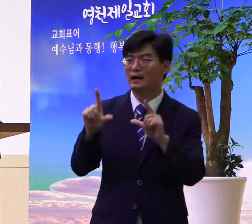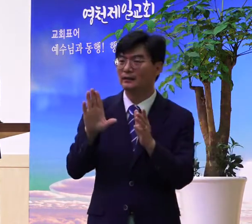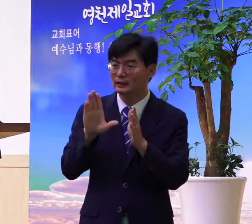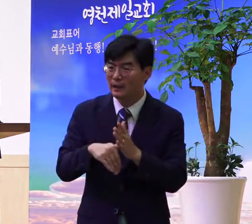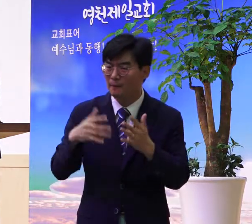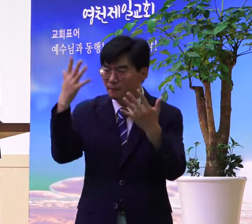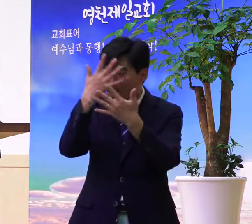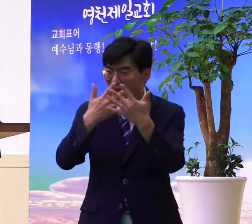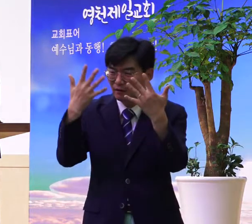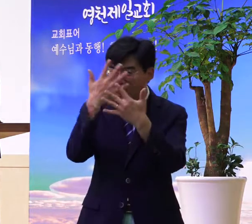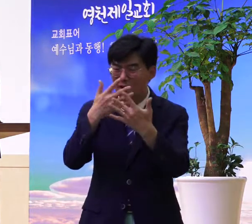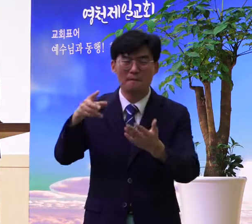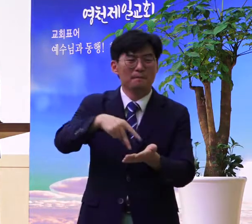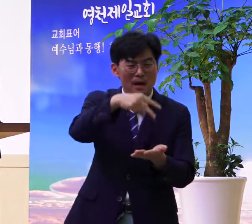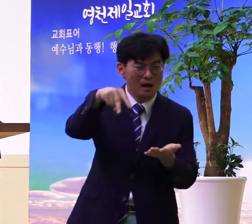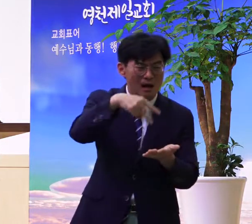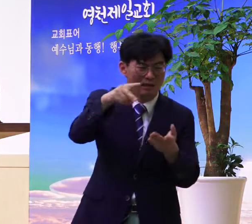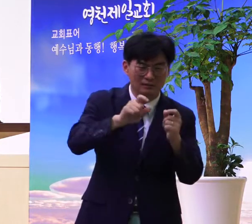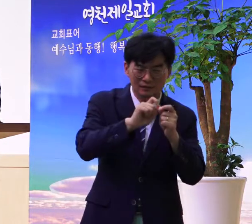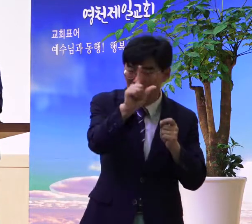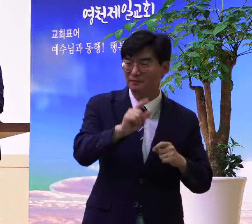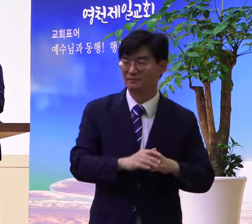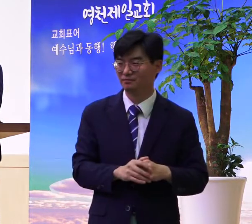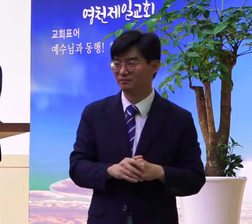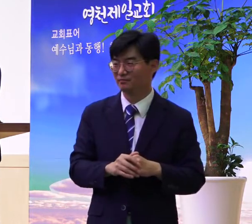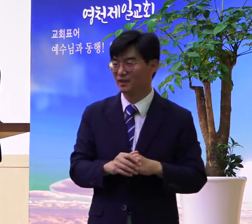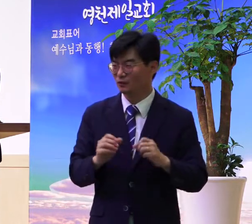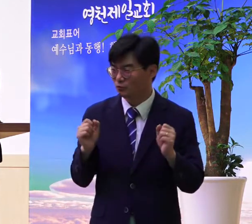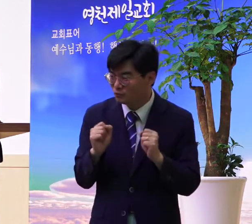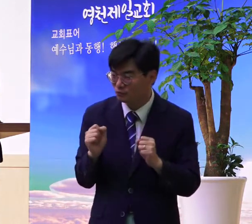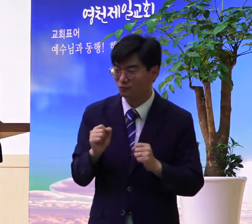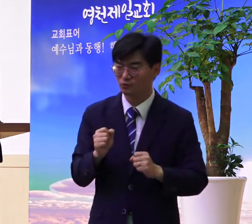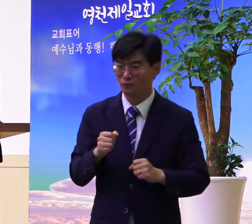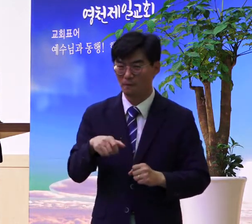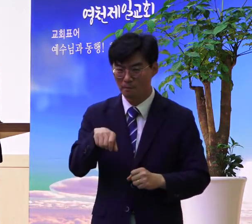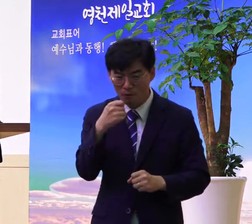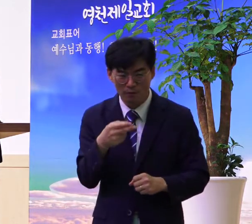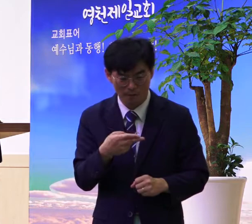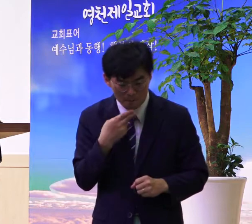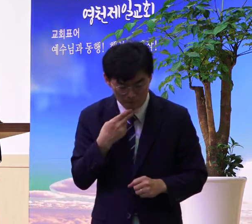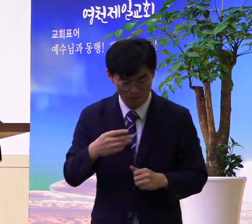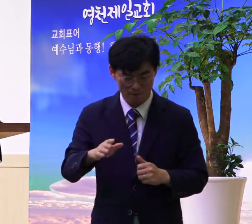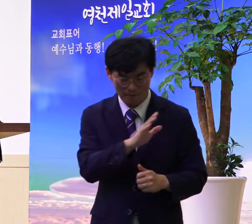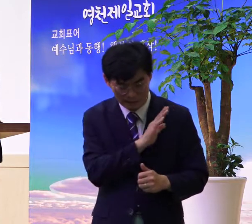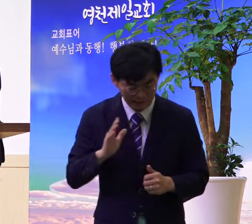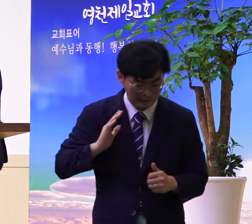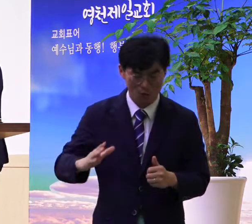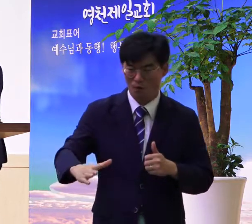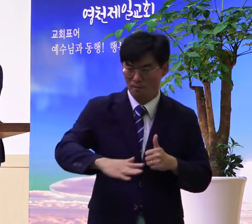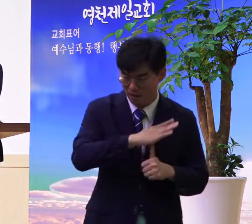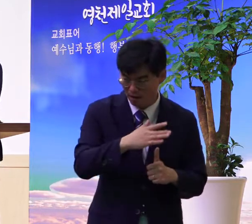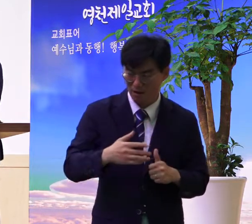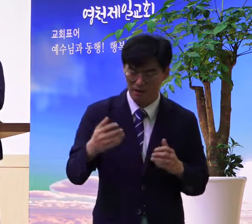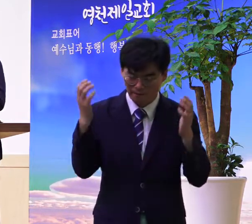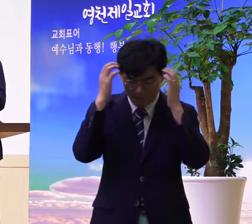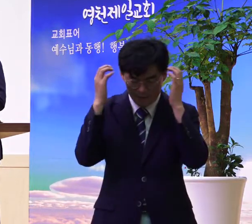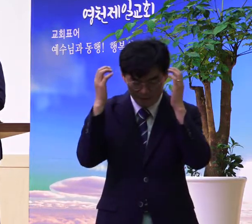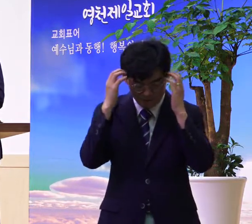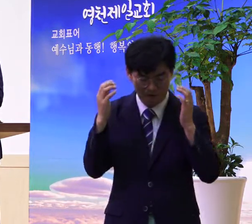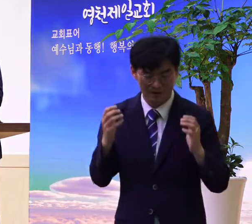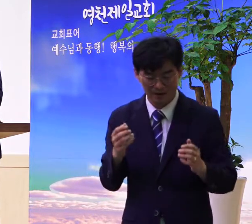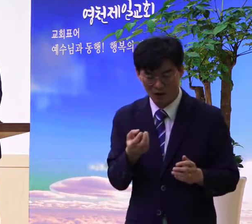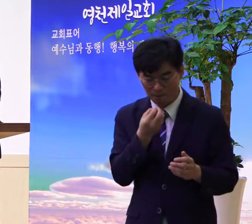겪었습니까? 춥고 헐벗고 굶주리고 동포들의 배신을 겪고 그리고 매 맞고 돌에